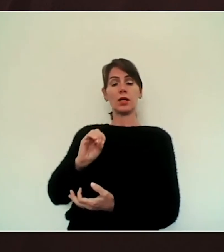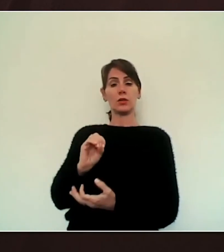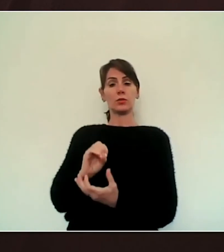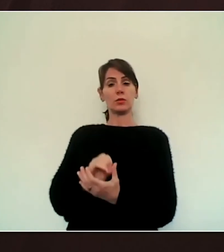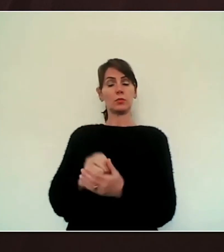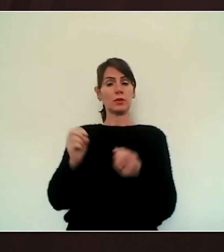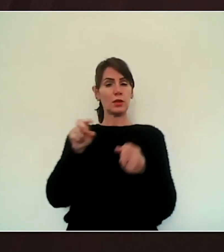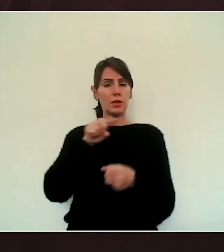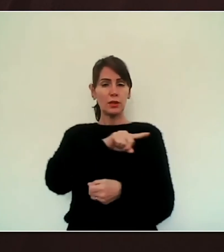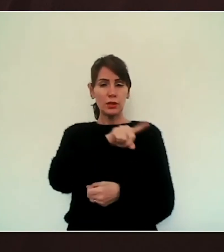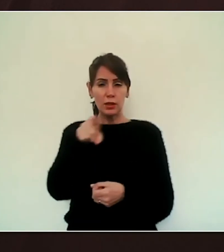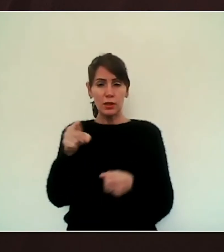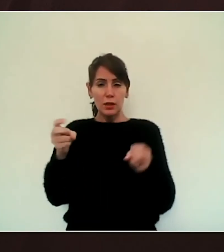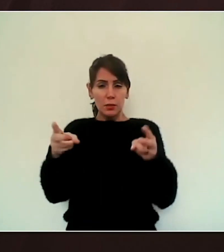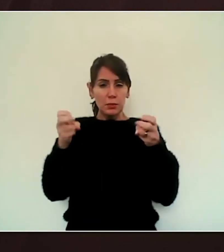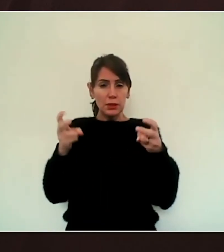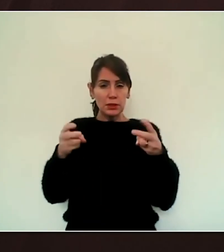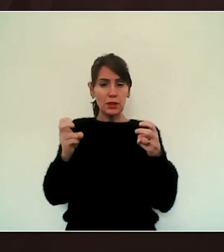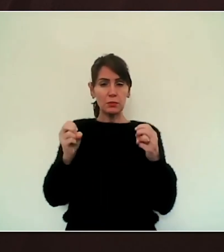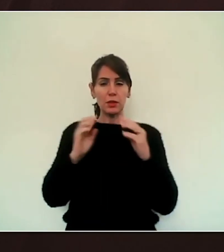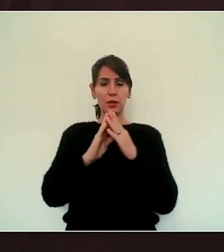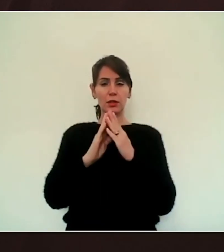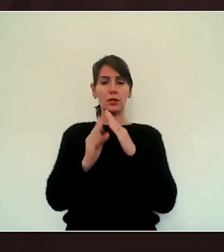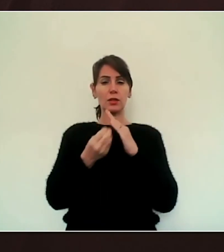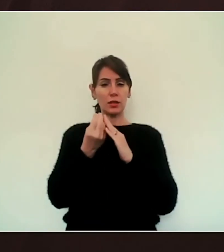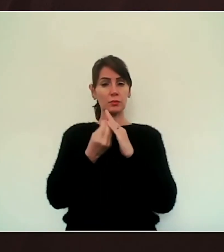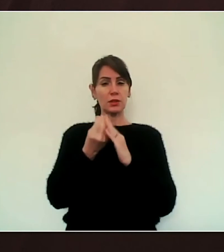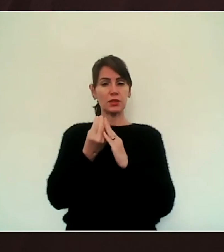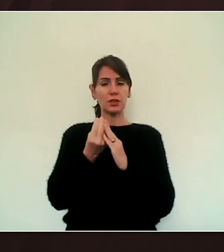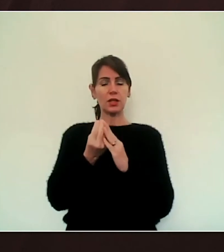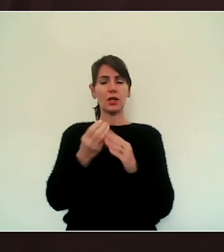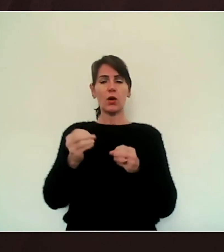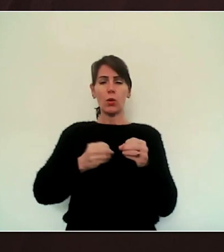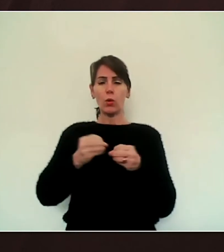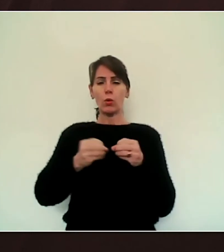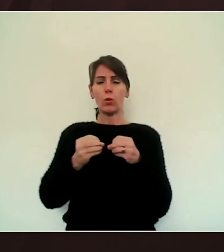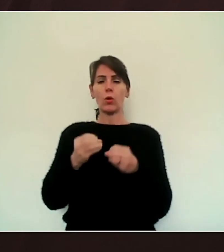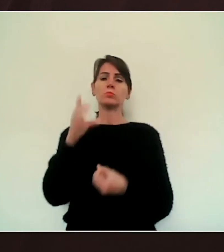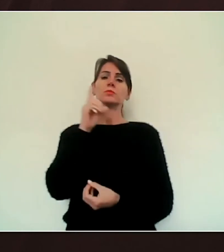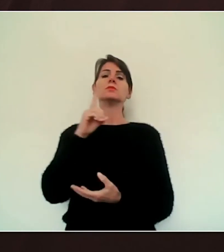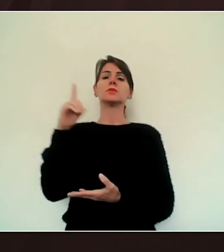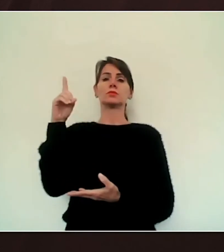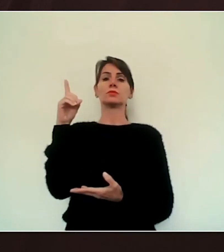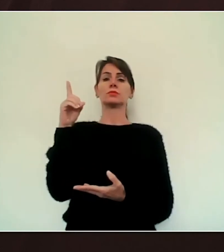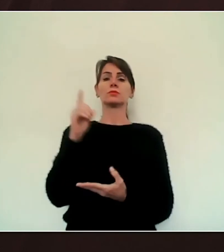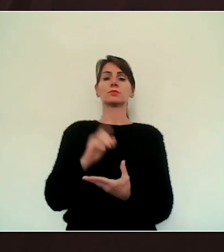fechando o cerco para fazer a obra de Deus, para salvar as pessoas. Um